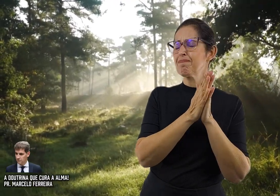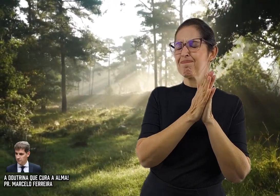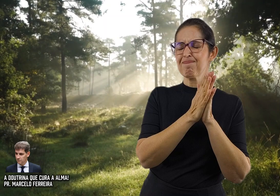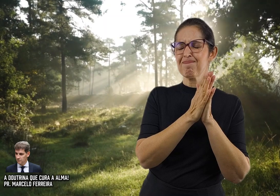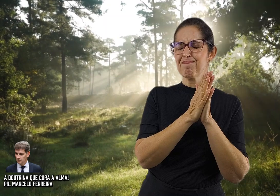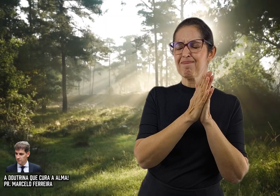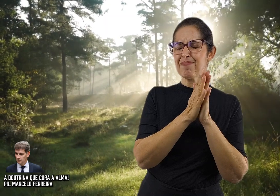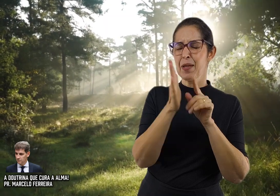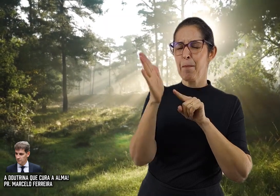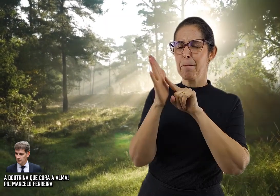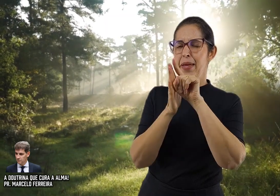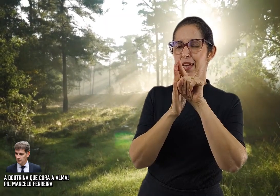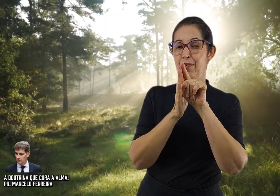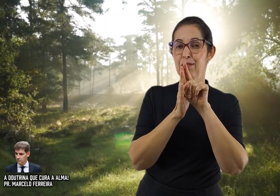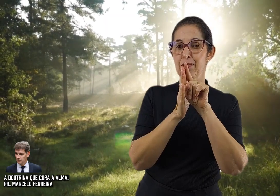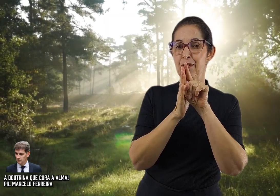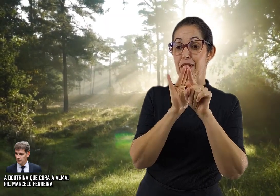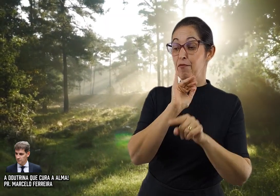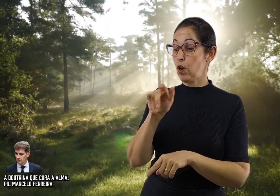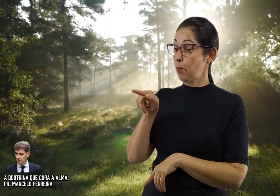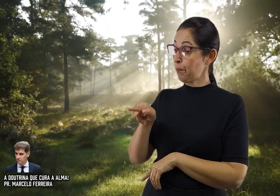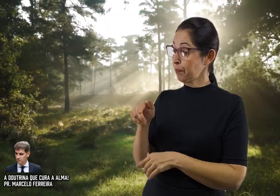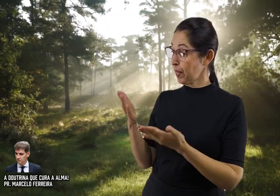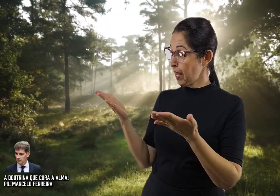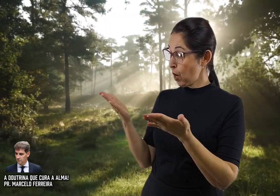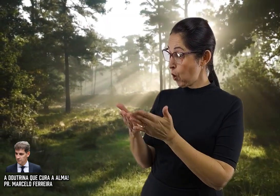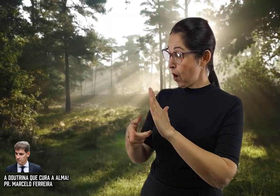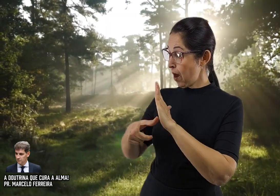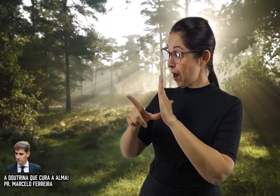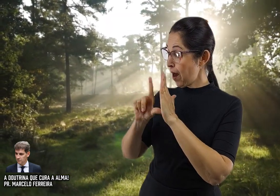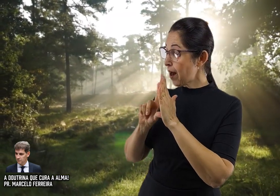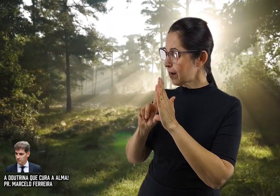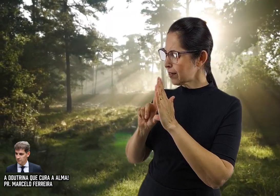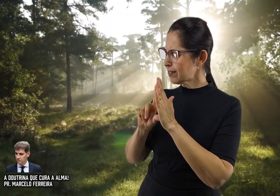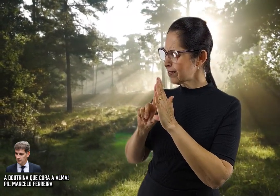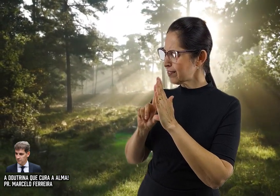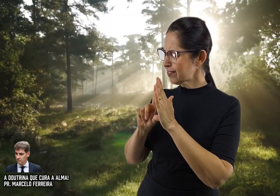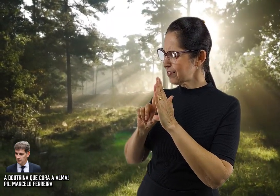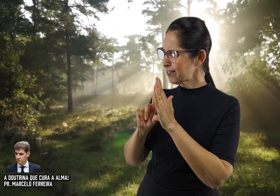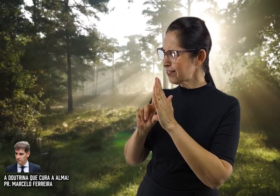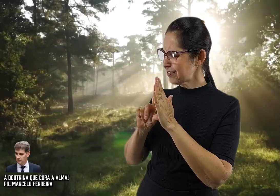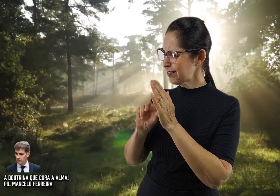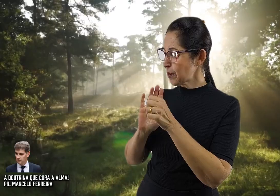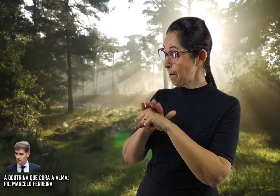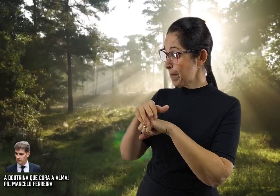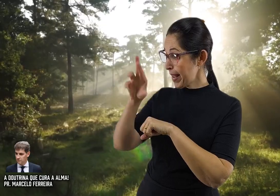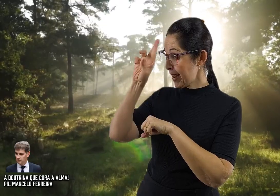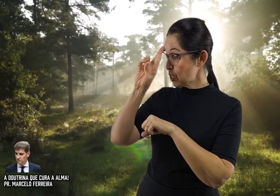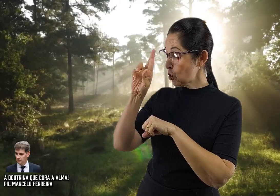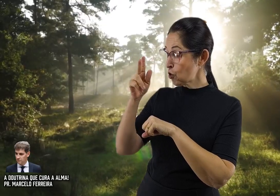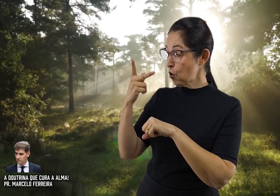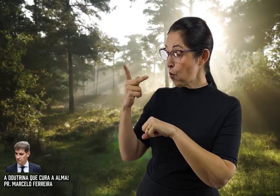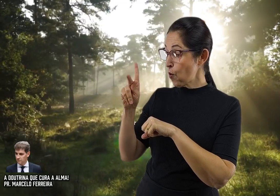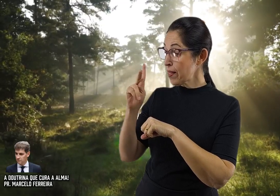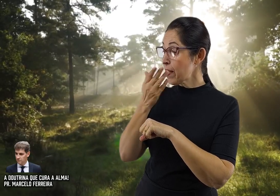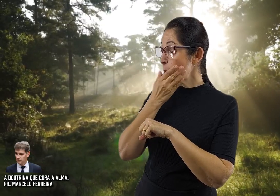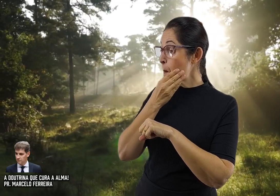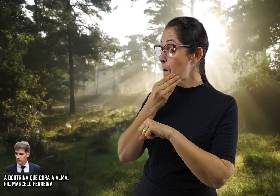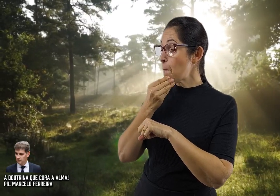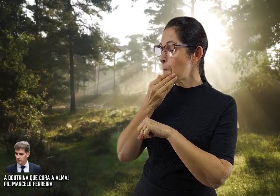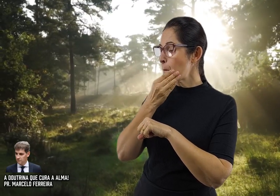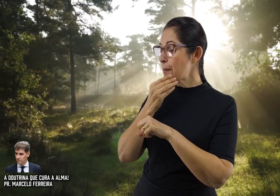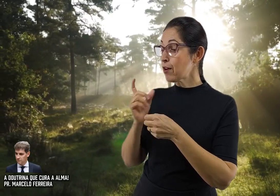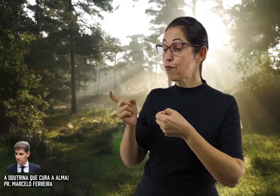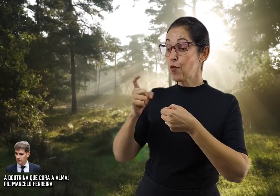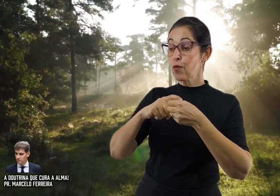abriu a palavra: ó, hoje, antes de meia-noite, seu esposo está de volta em casa. Era como? Hoje, antes de